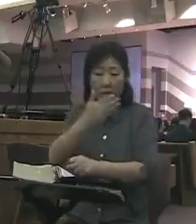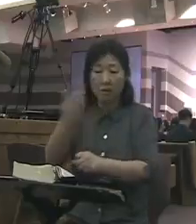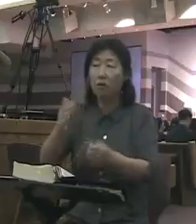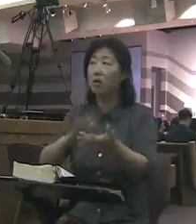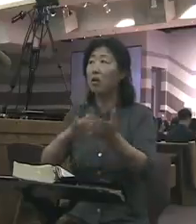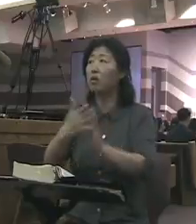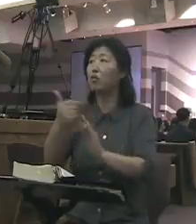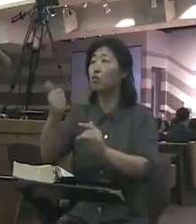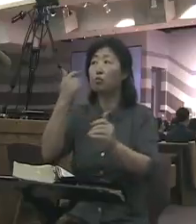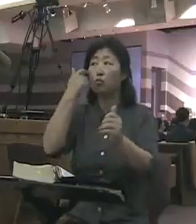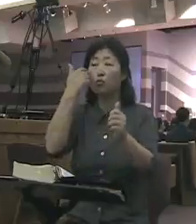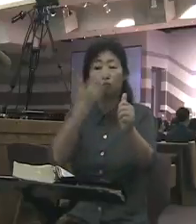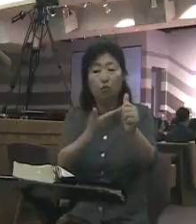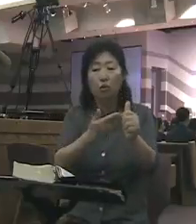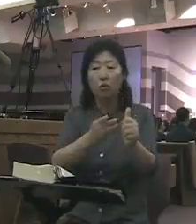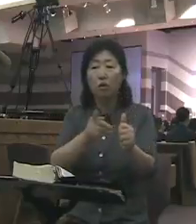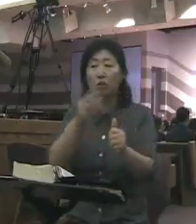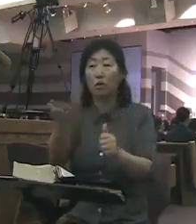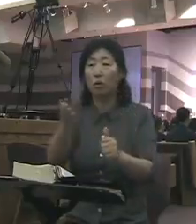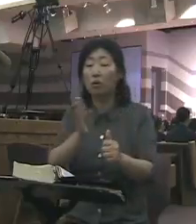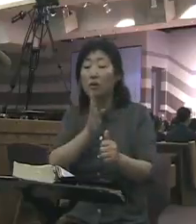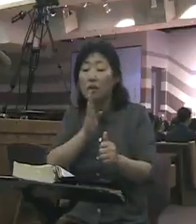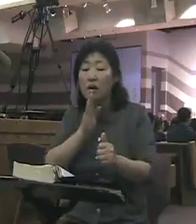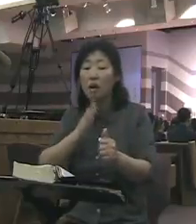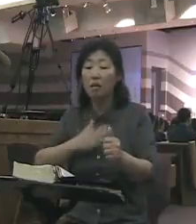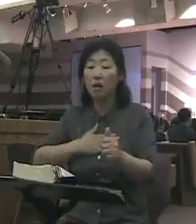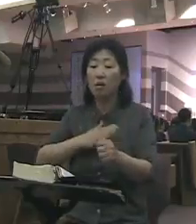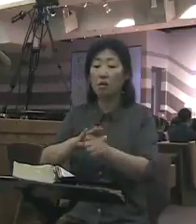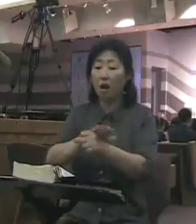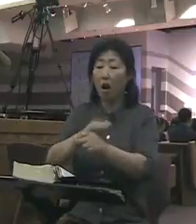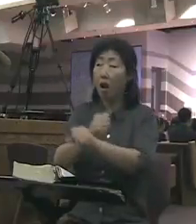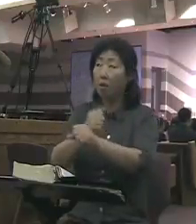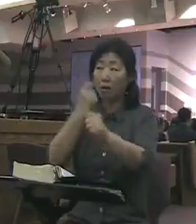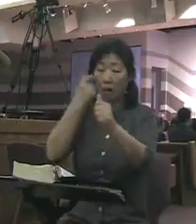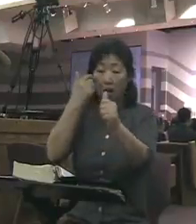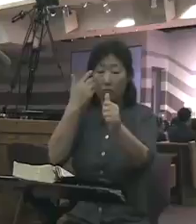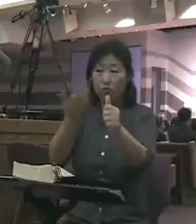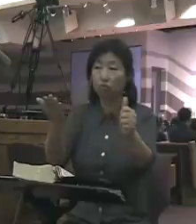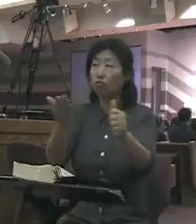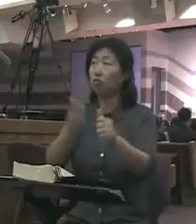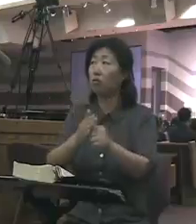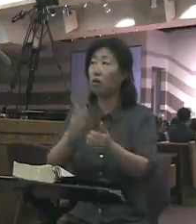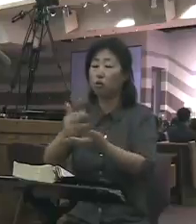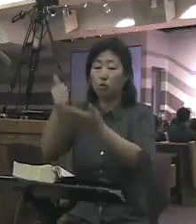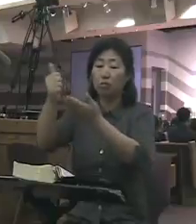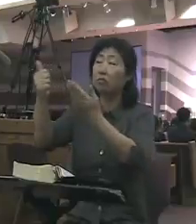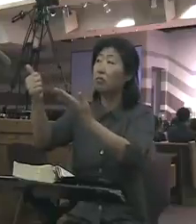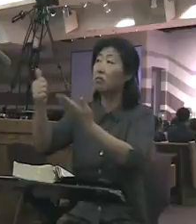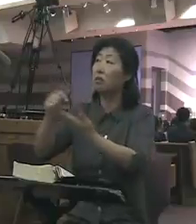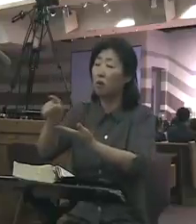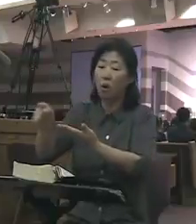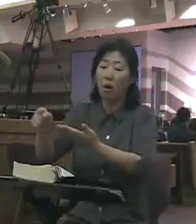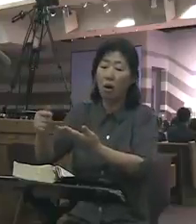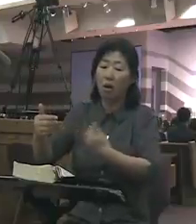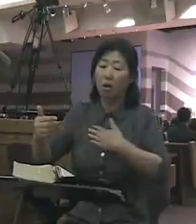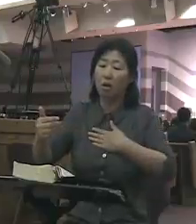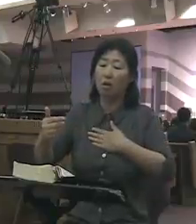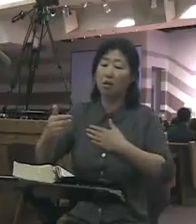너가 진짜 나를 사랑하느냐? 너가 진정 나를 사랑하느냐? 주님께서 너가 나를 사랑하느냐고